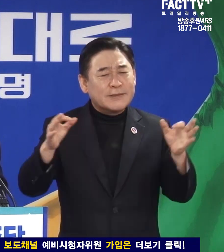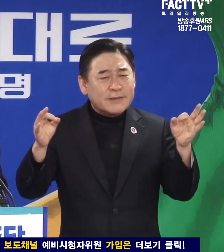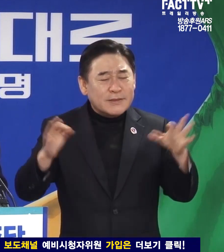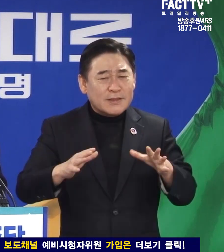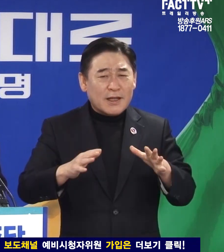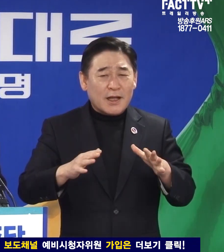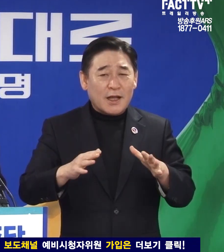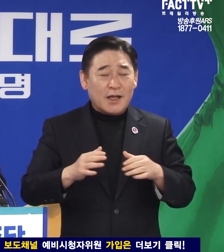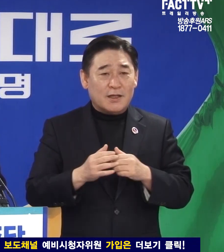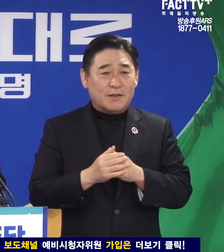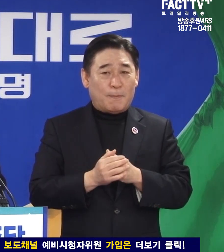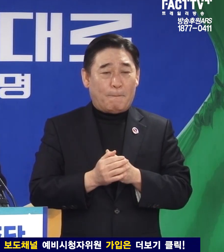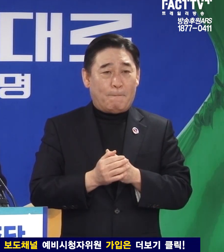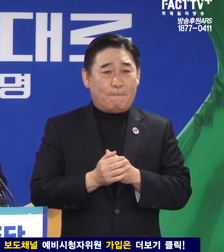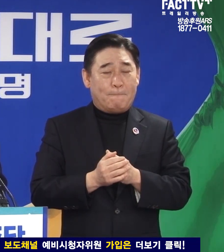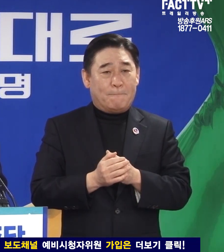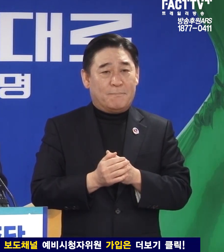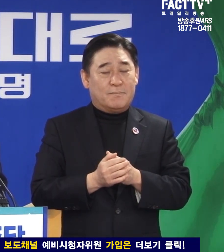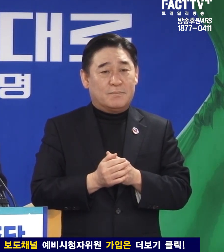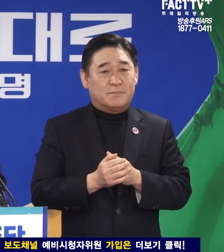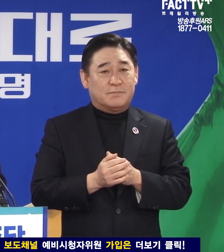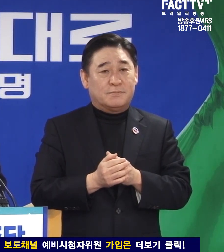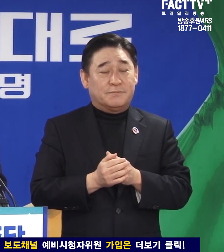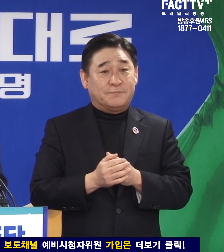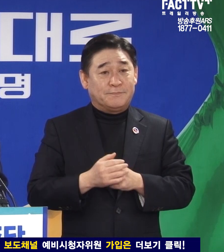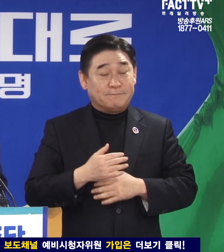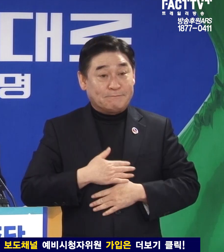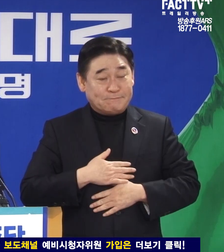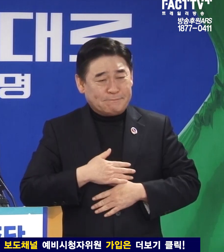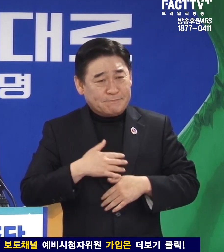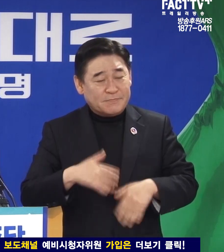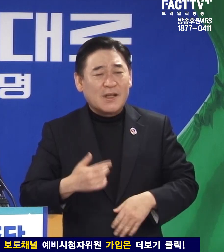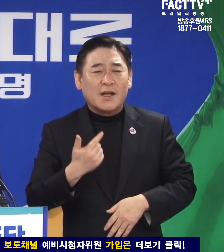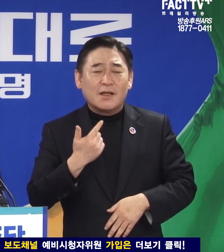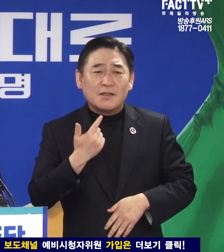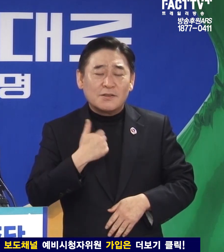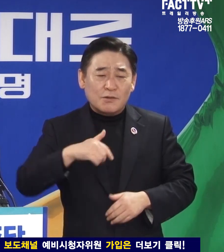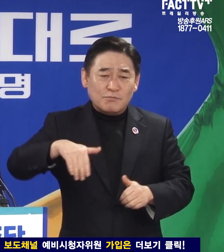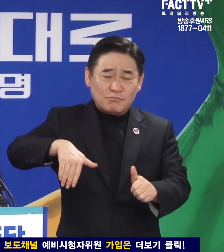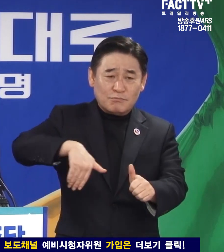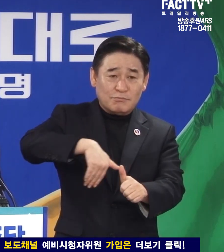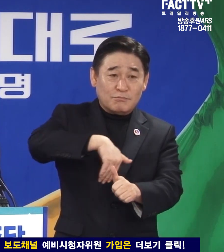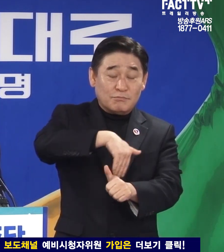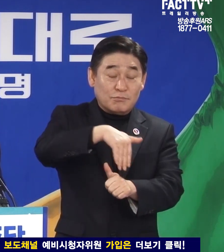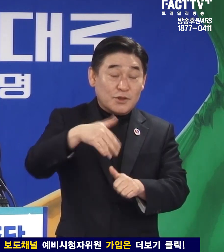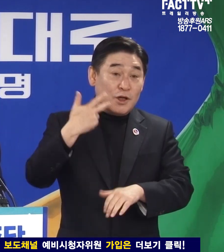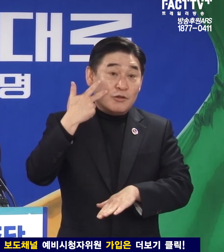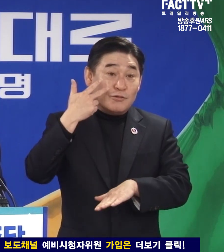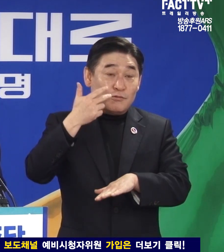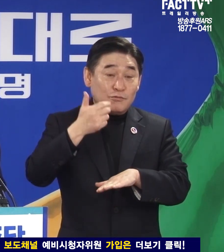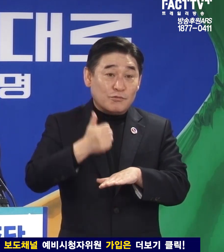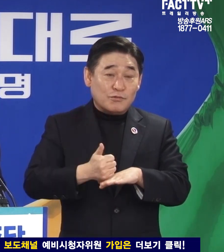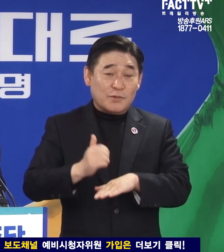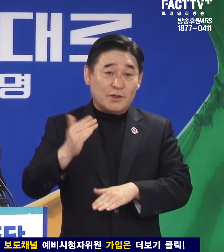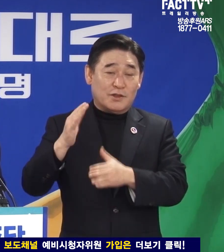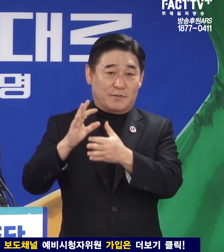일시적으로 좀 약세의 판세였던 흐름이 주 후반으로